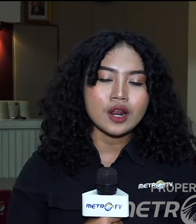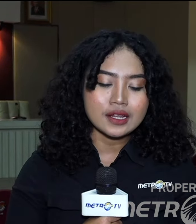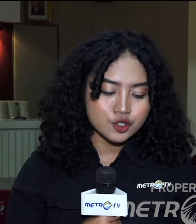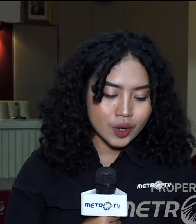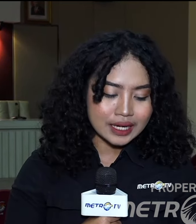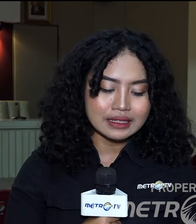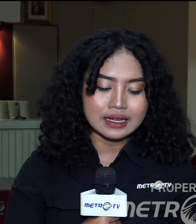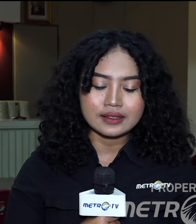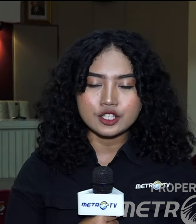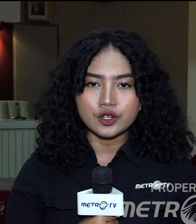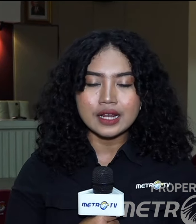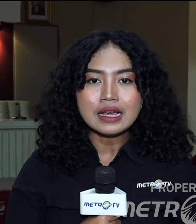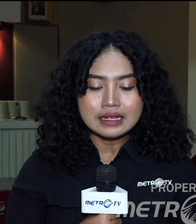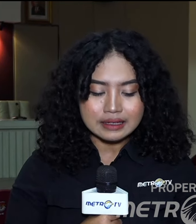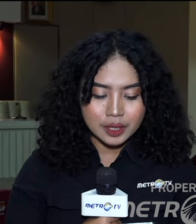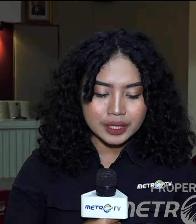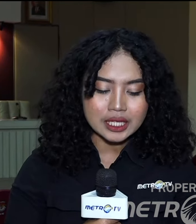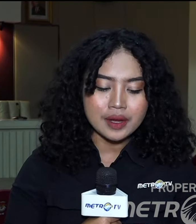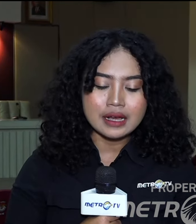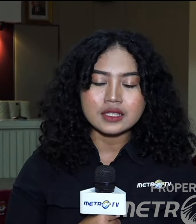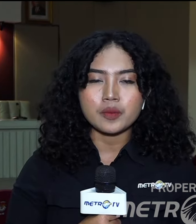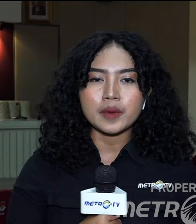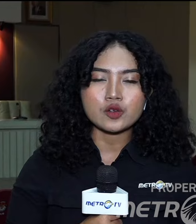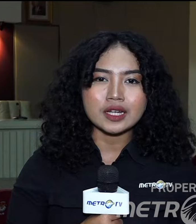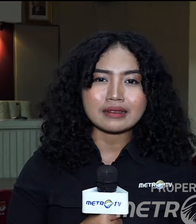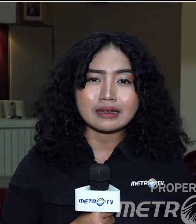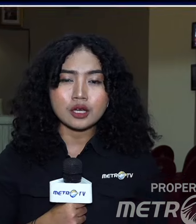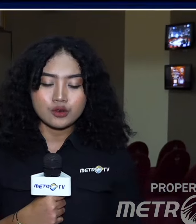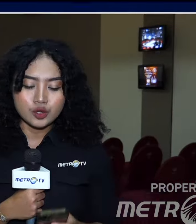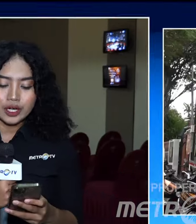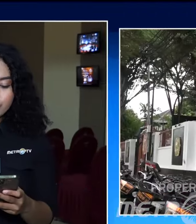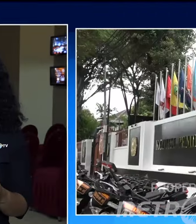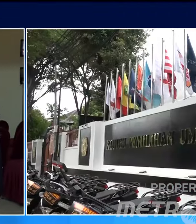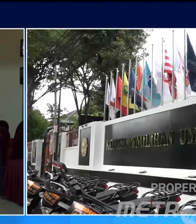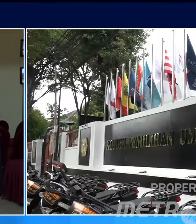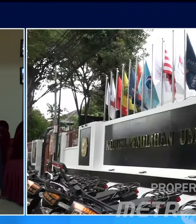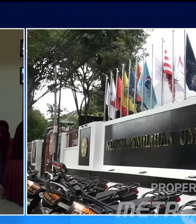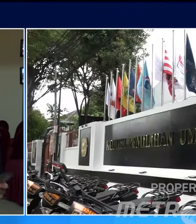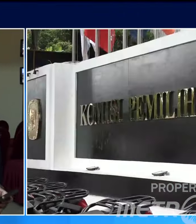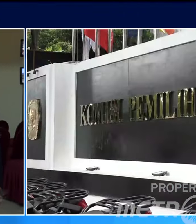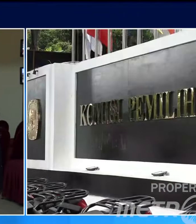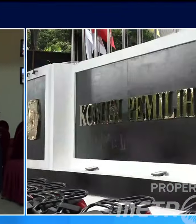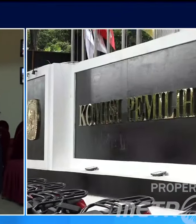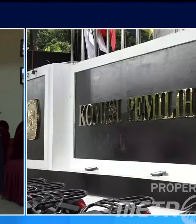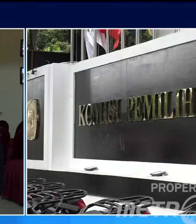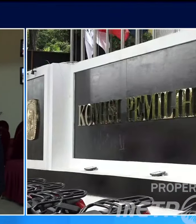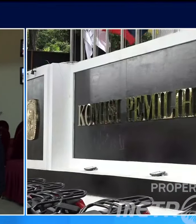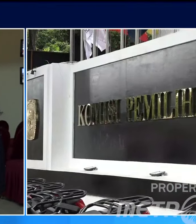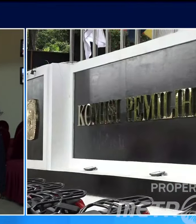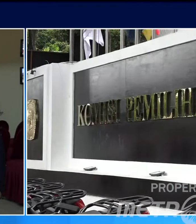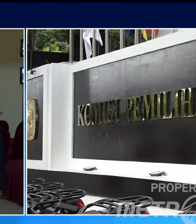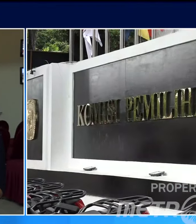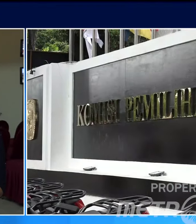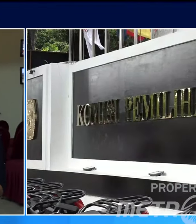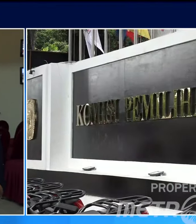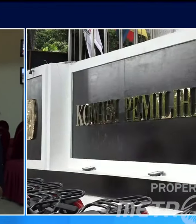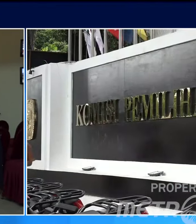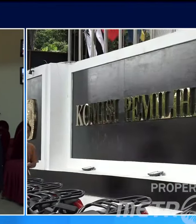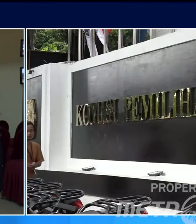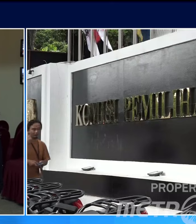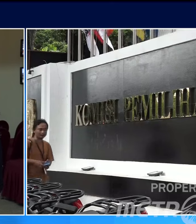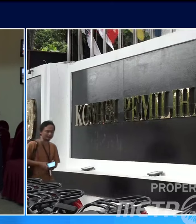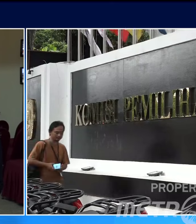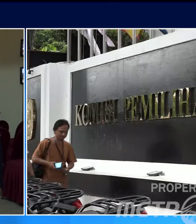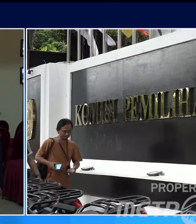penghitungan perolehan suara tingkat nasional serta penetapan hasil pemilu serentak tahun 2024 yang nantinya akan digelar di KPU RI.